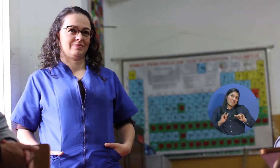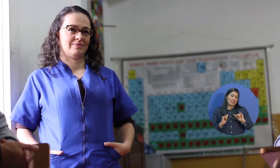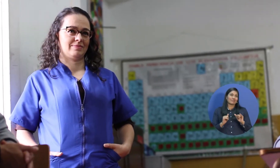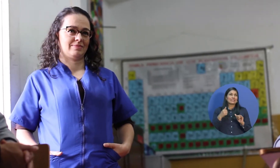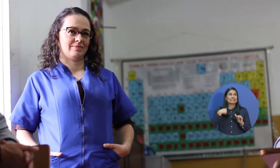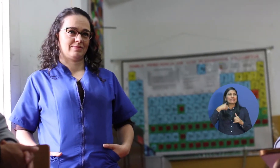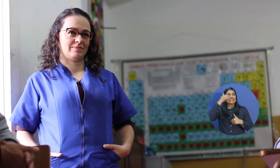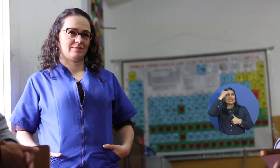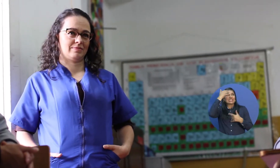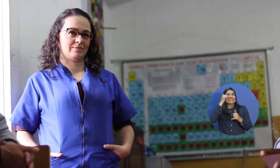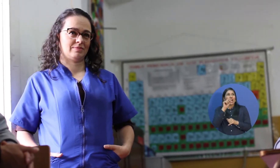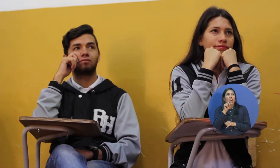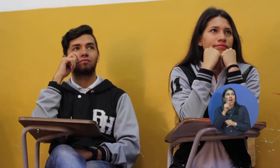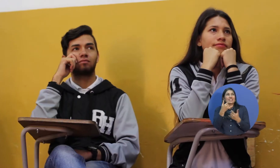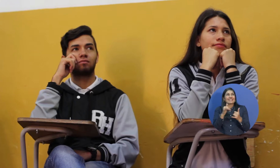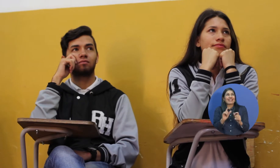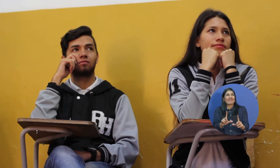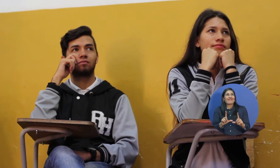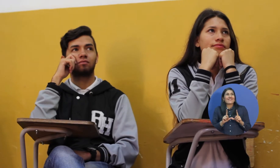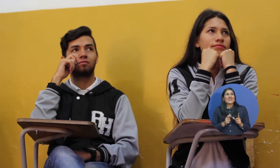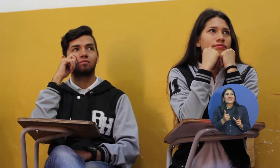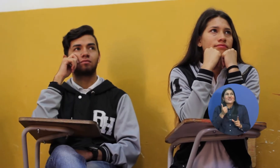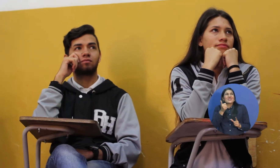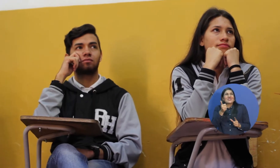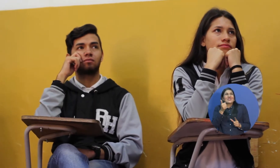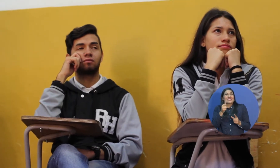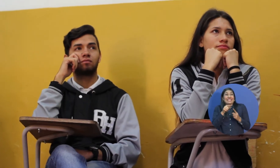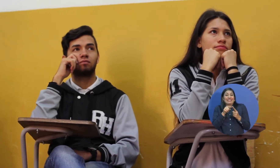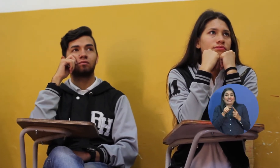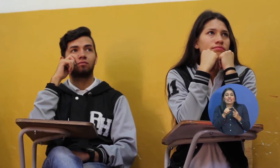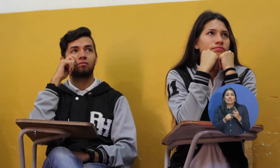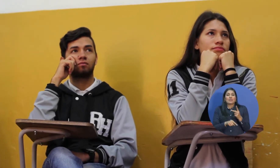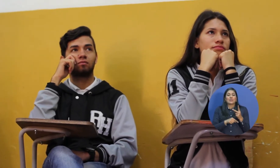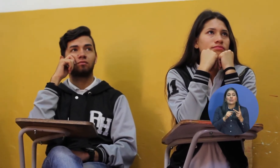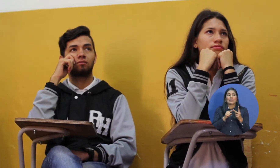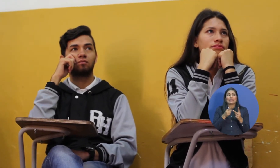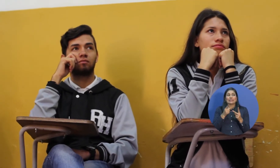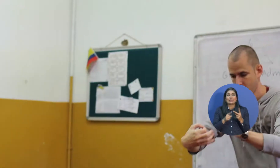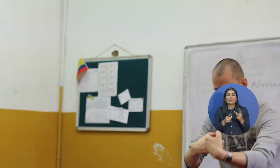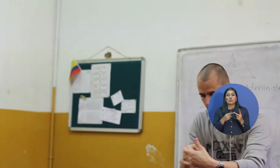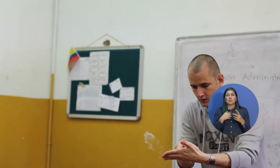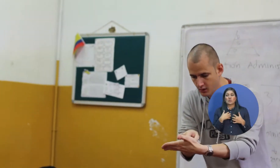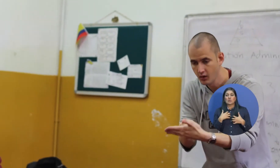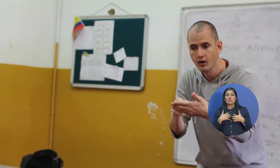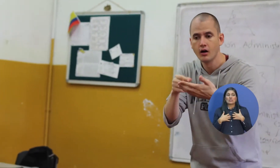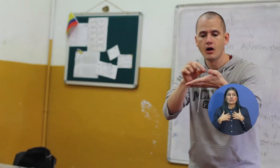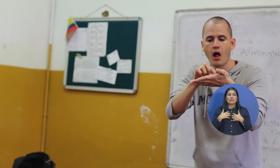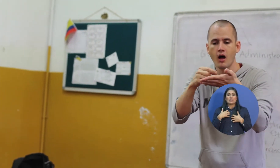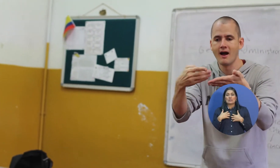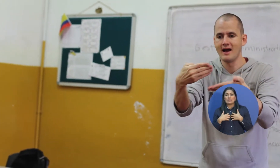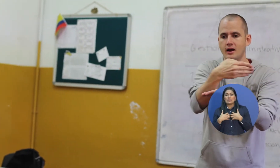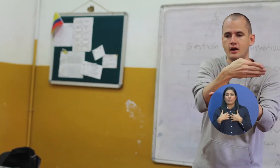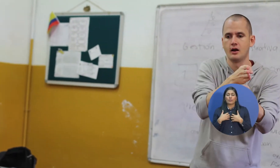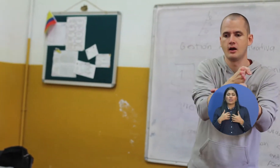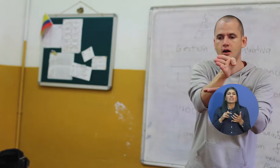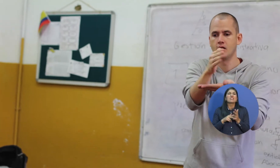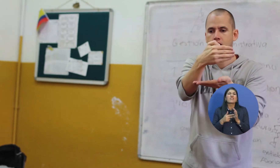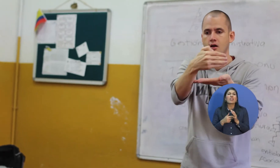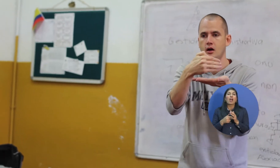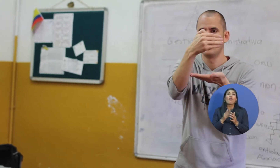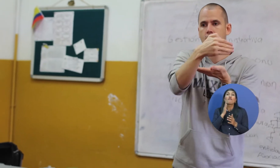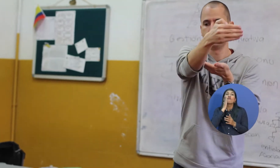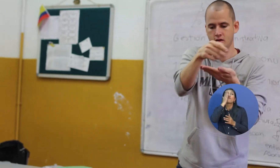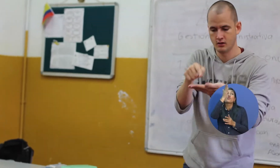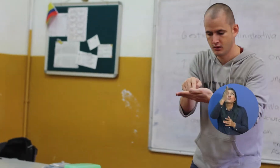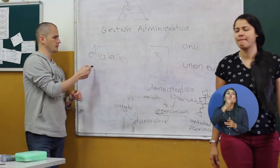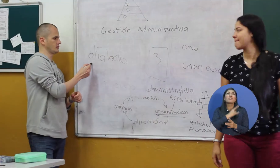un ciclo y de poder decir, me estoy graduando de 11, qué chévere. Pero al mismo tiempo es una incertidumbre, a veces no por